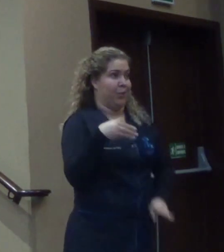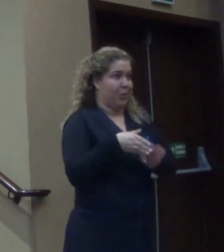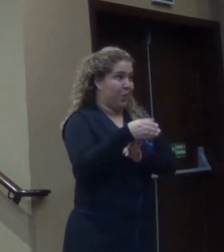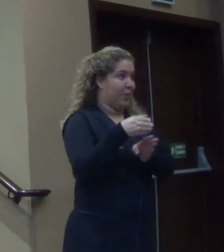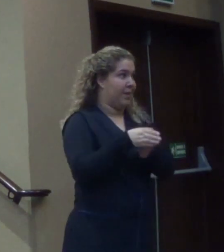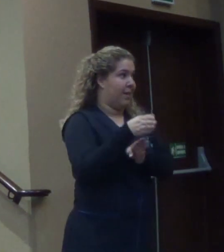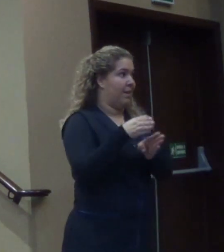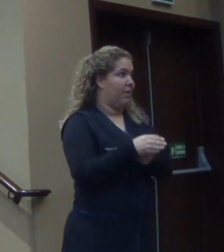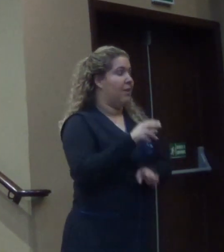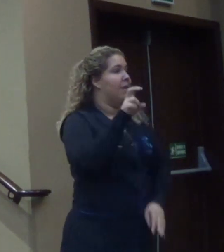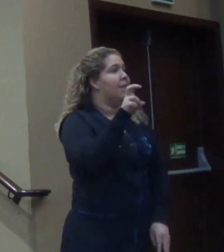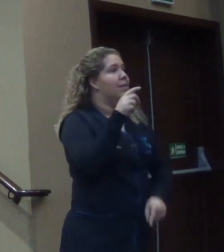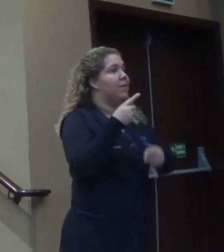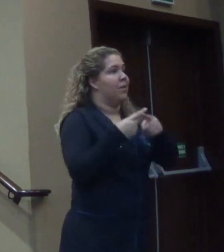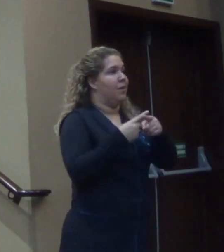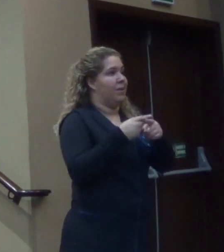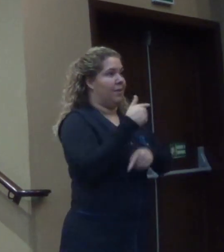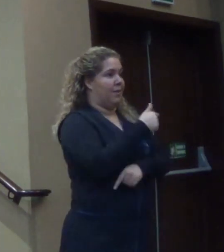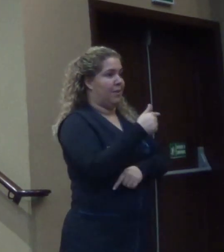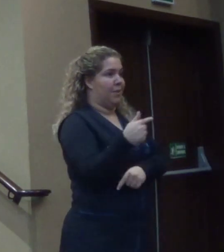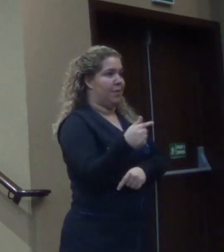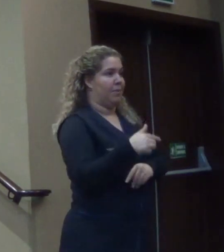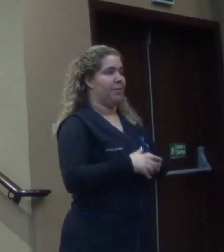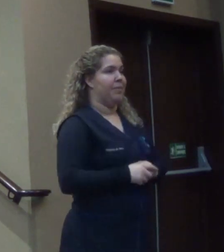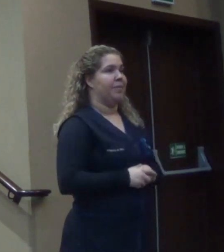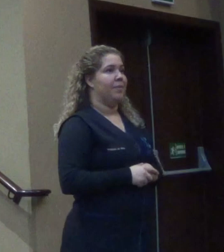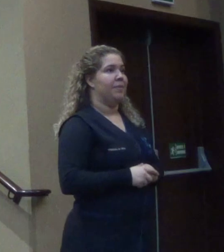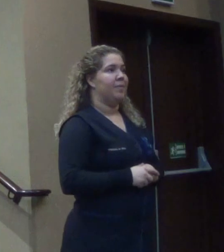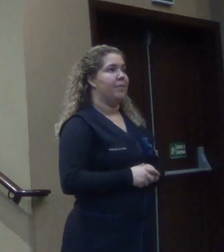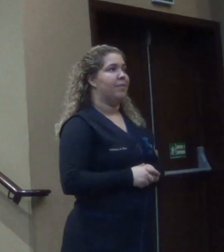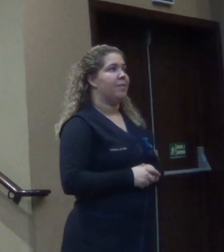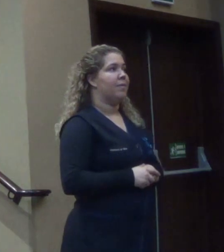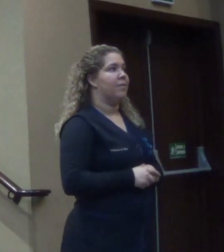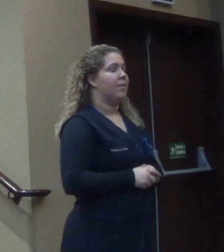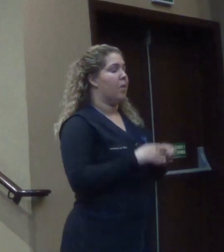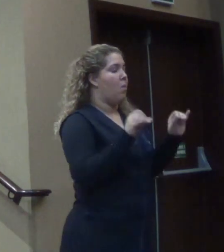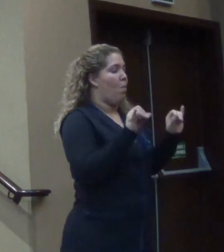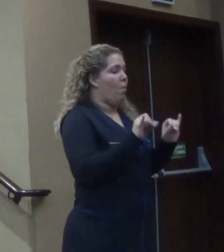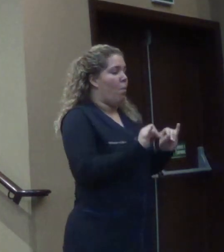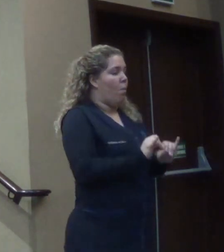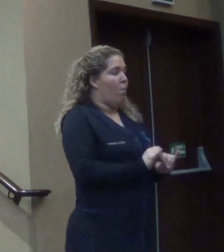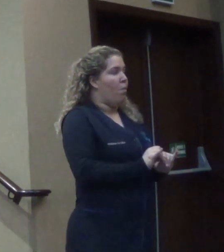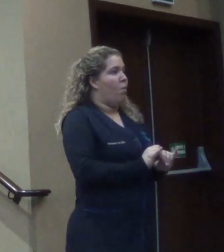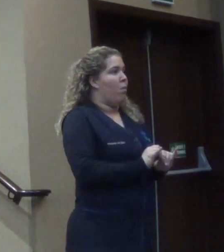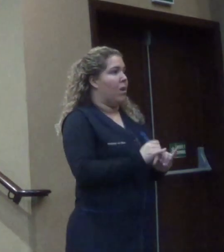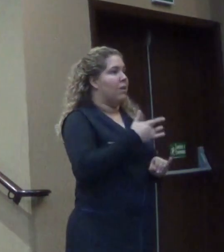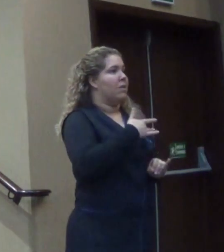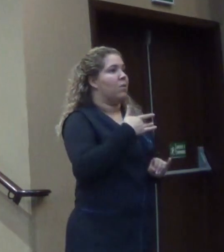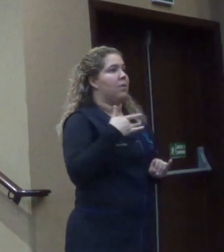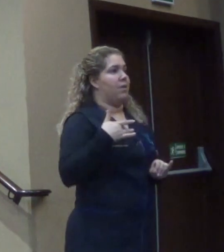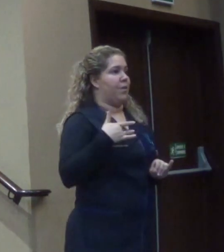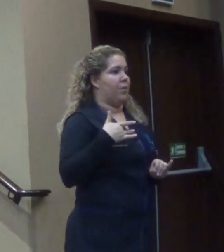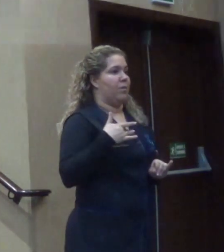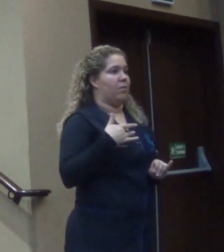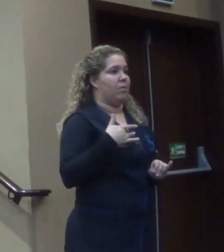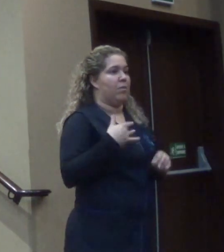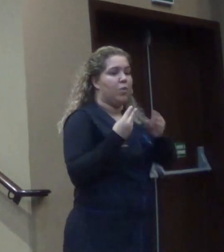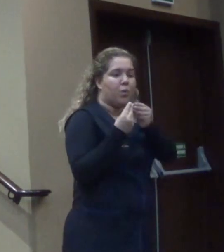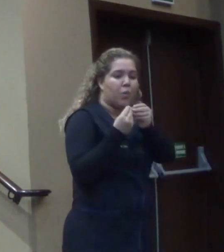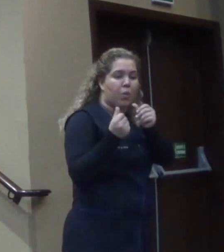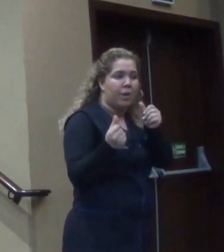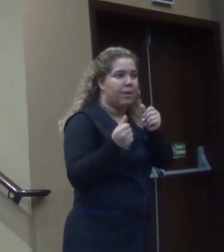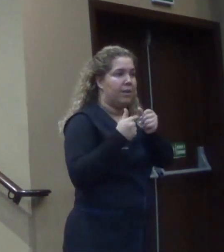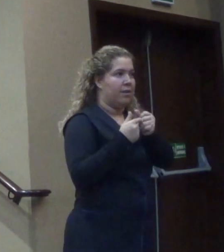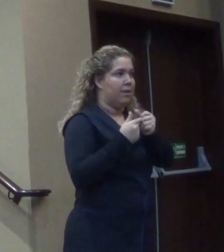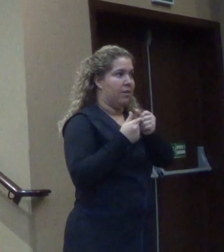5 vezes por semana. Certo? Dieta saudável de alta qualidade. O que é uma dieta saudável de alta qualidade? Uma dieta